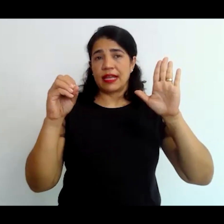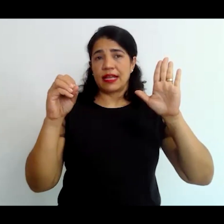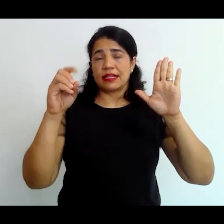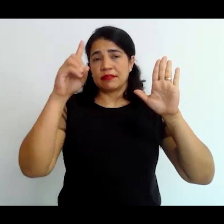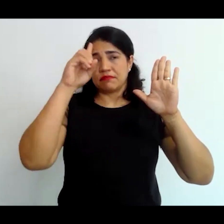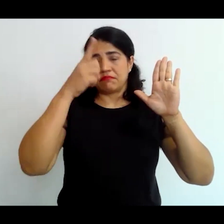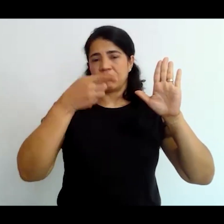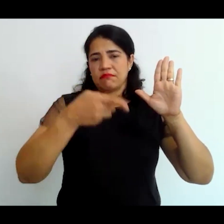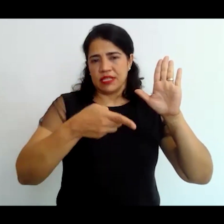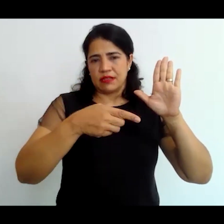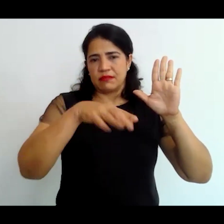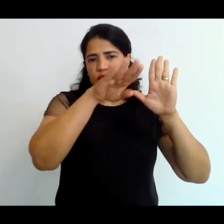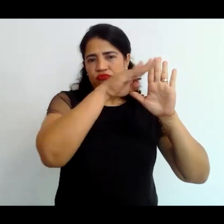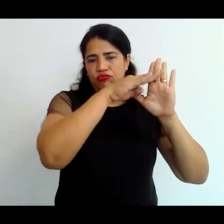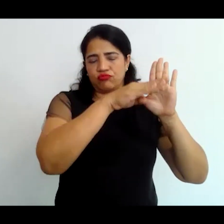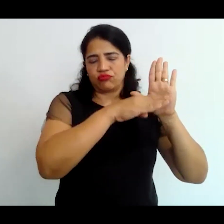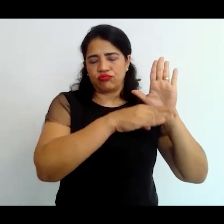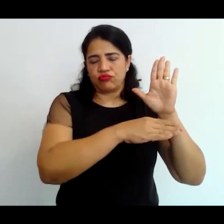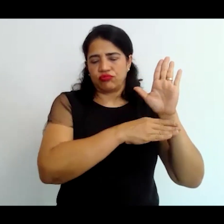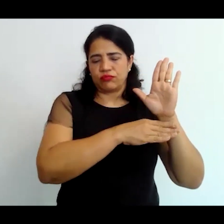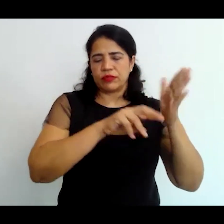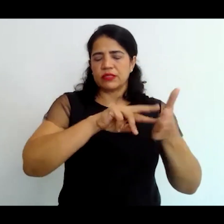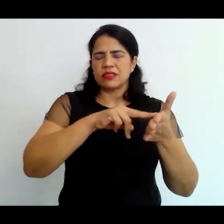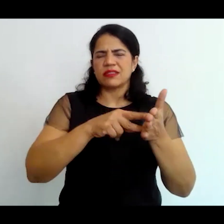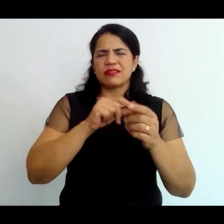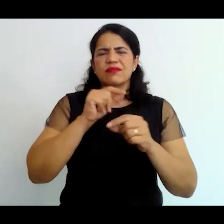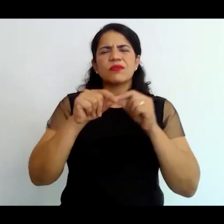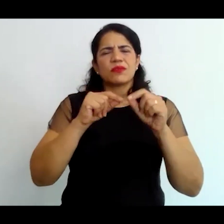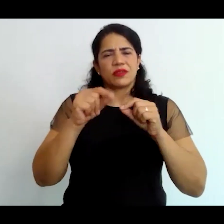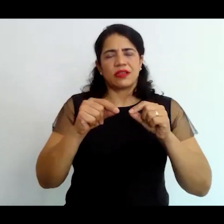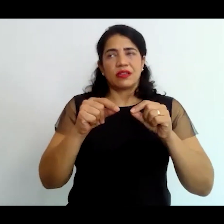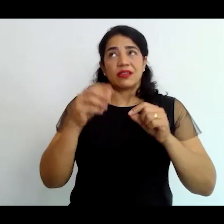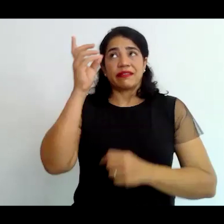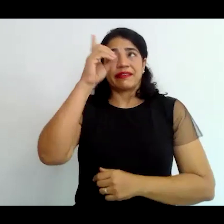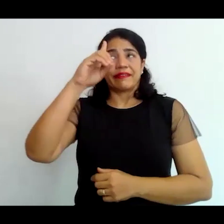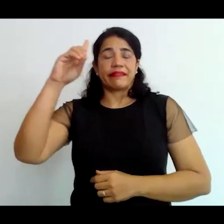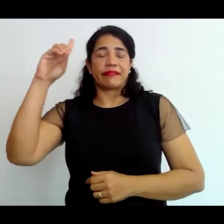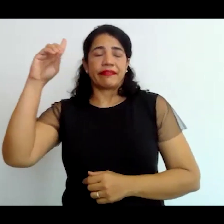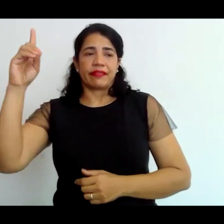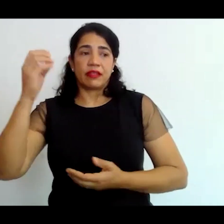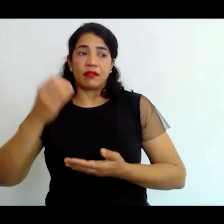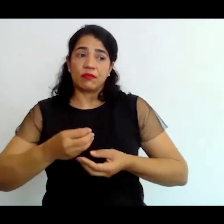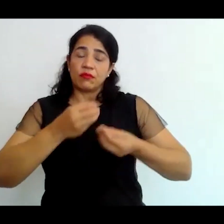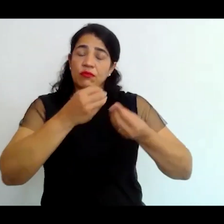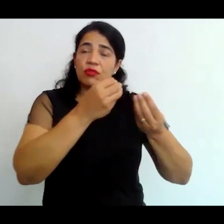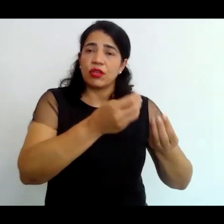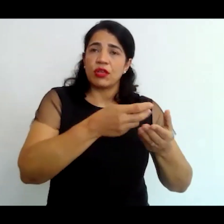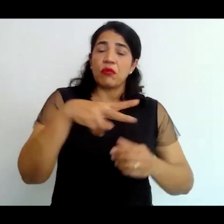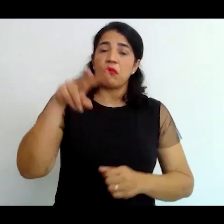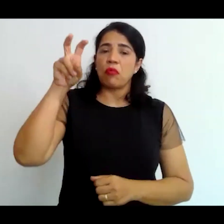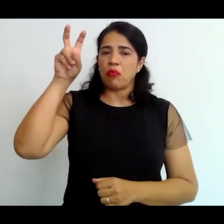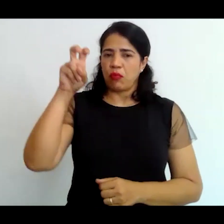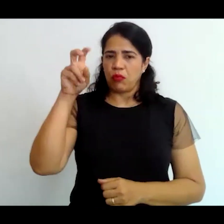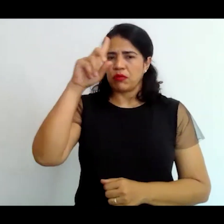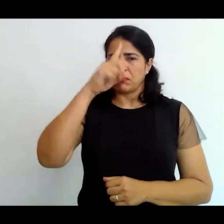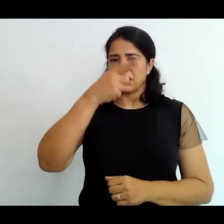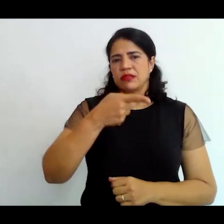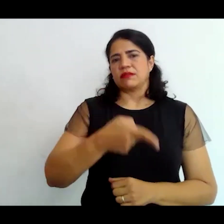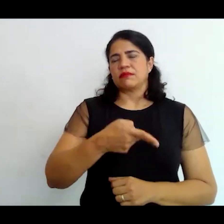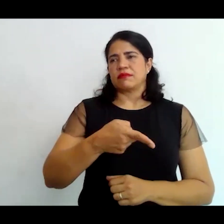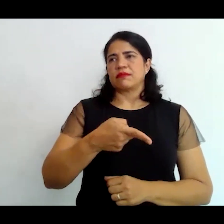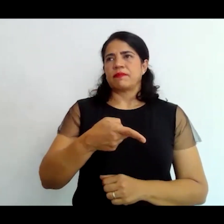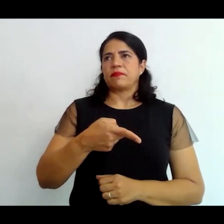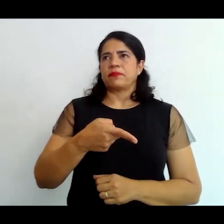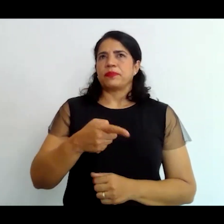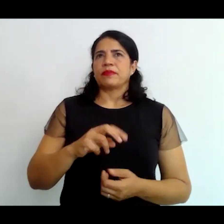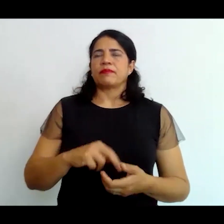quê? Quer dizer que Deus colocou o quinto mandamento ainda na tábua em que se refere a Deus. Porque a